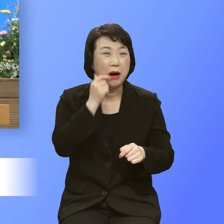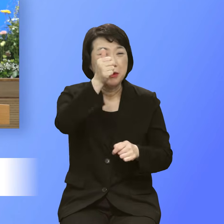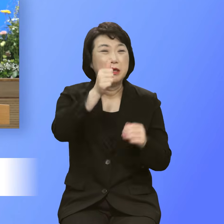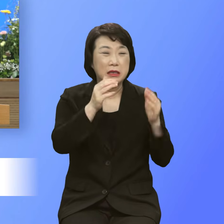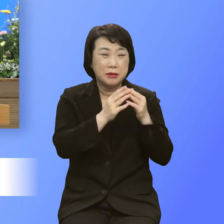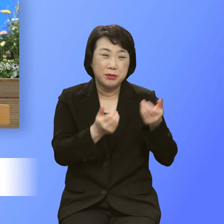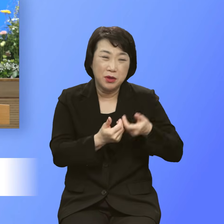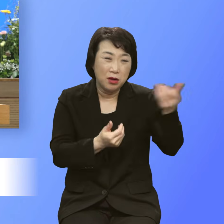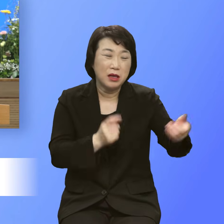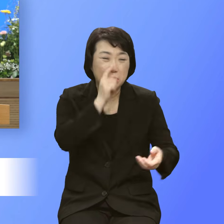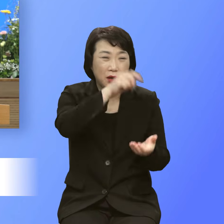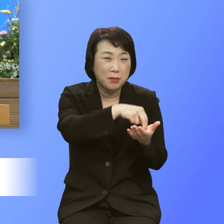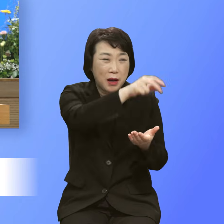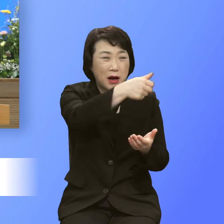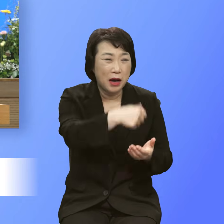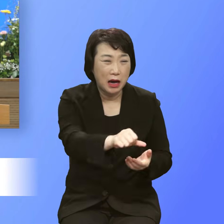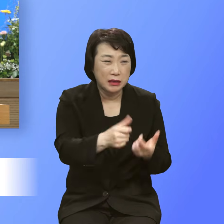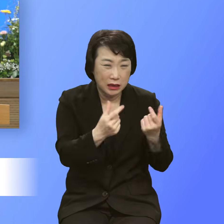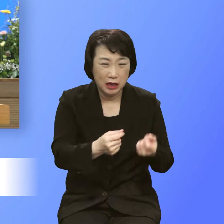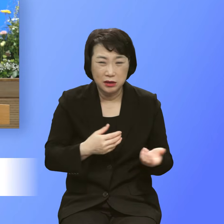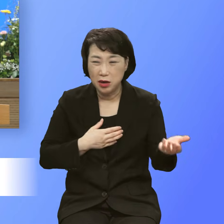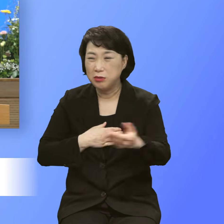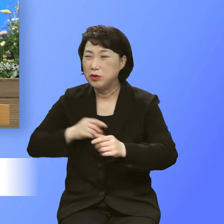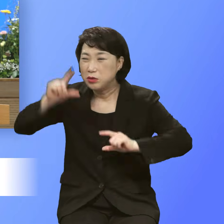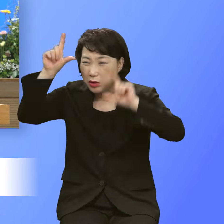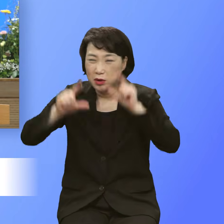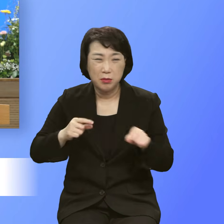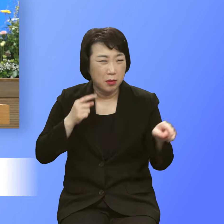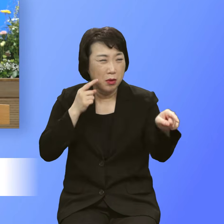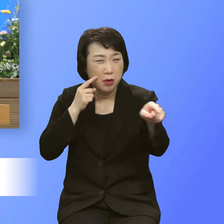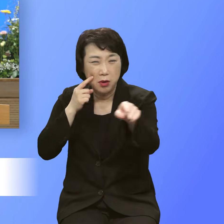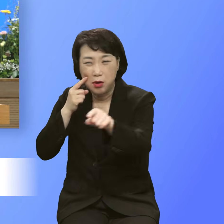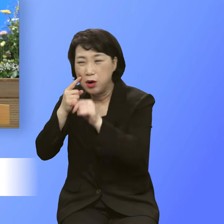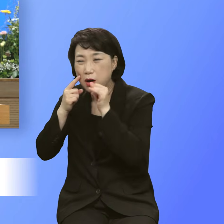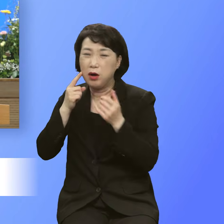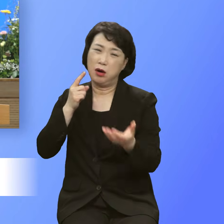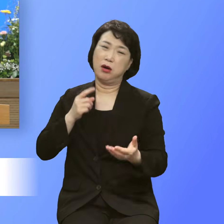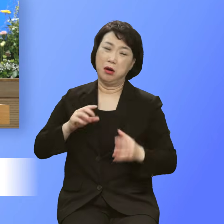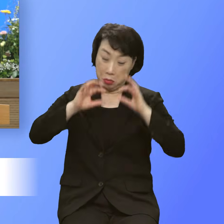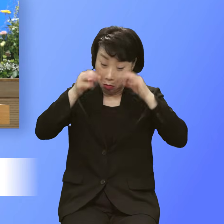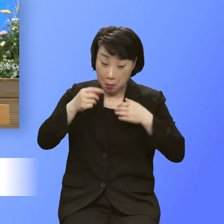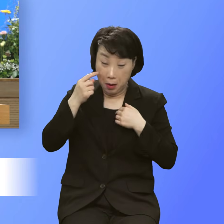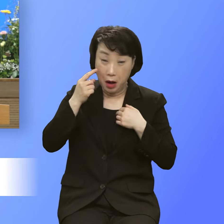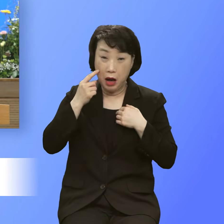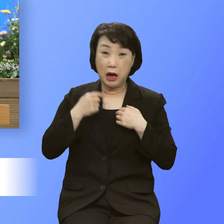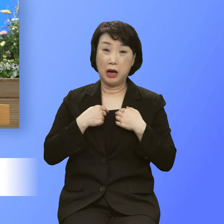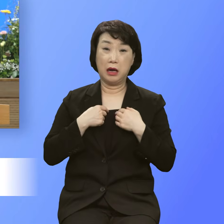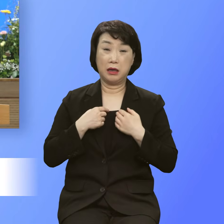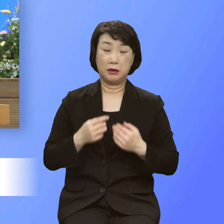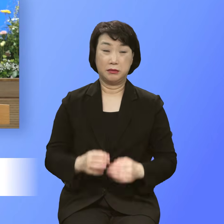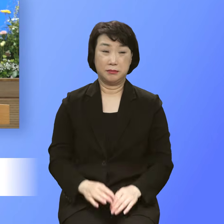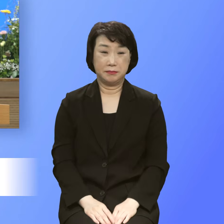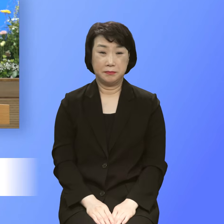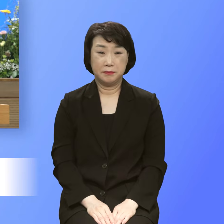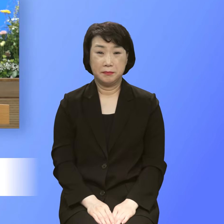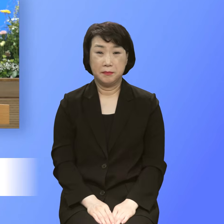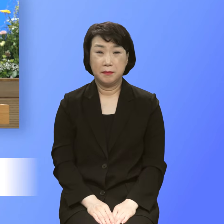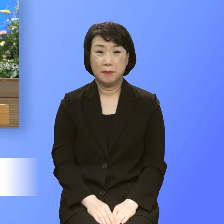탕자와 똑같은 태도들을 지금 살고 있지 않는가 한번 생각해 보라 그 말이에요.